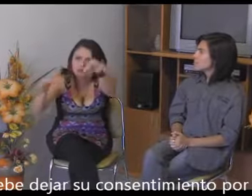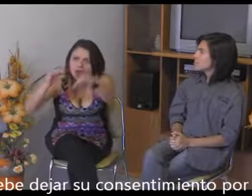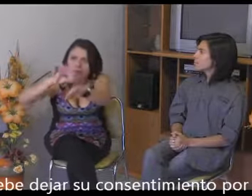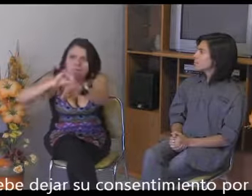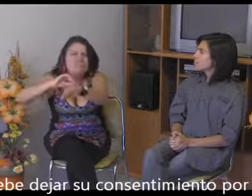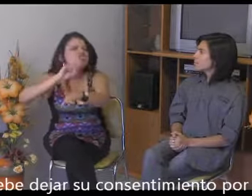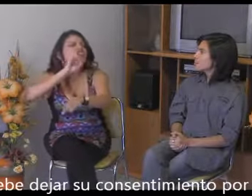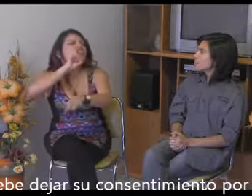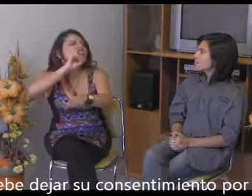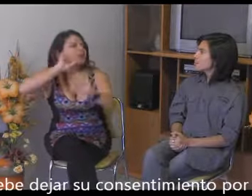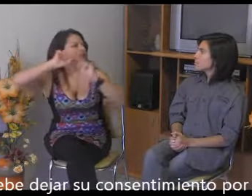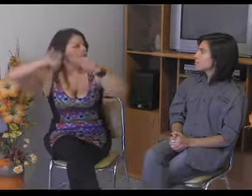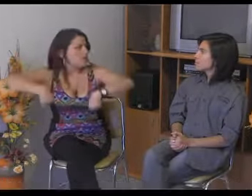se esteriliza,